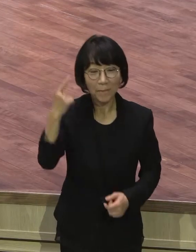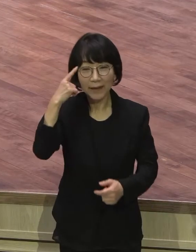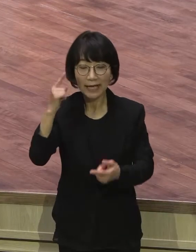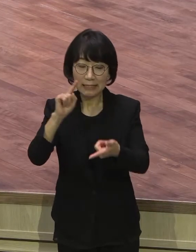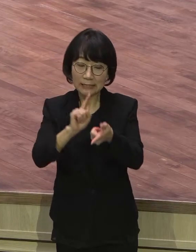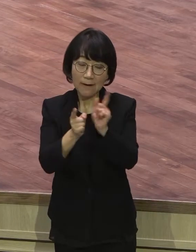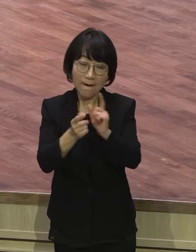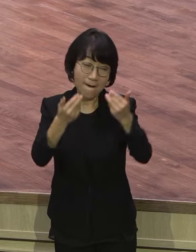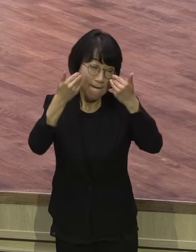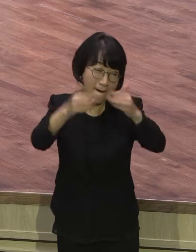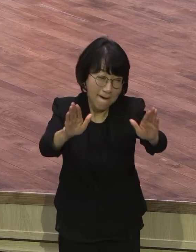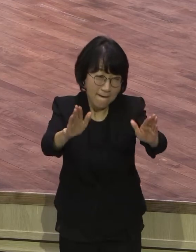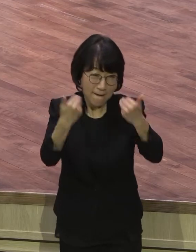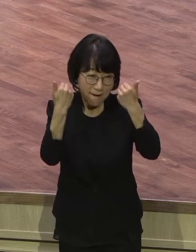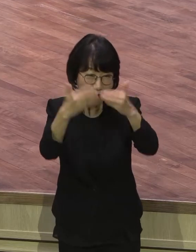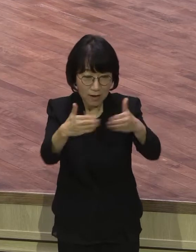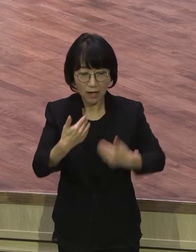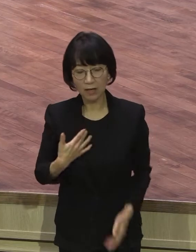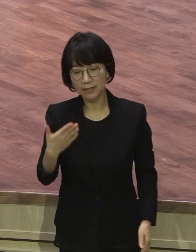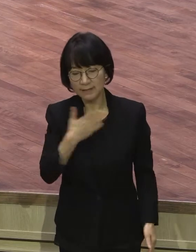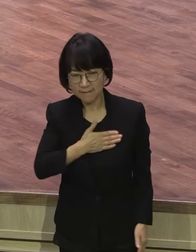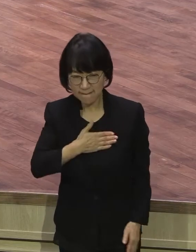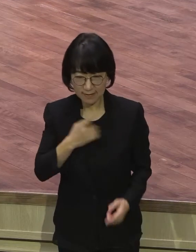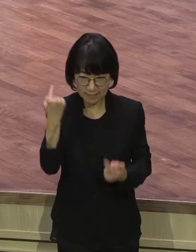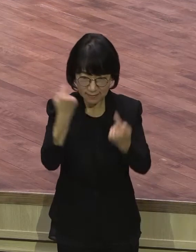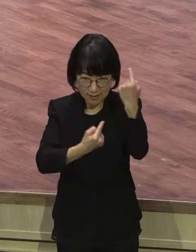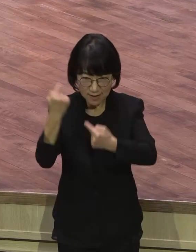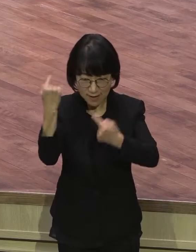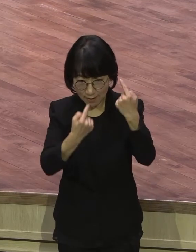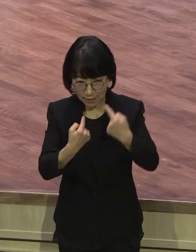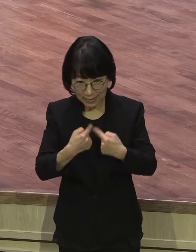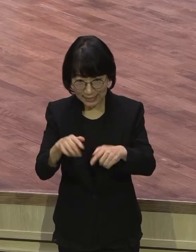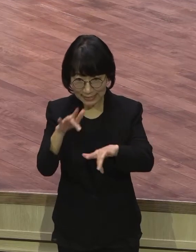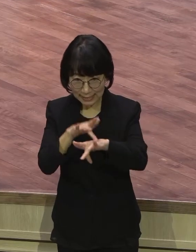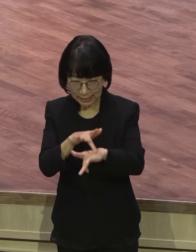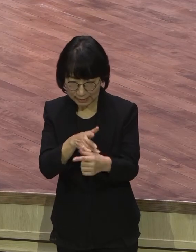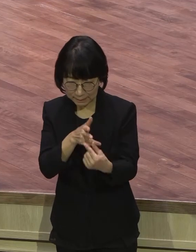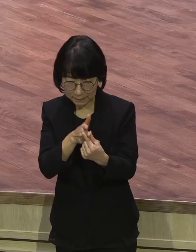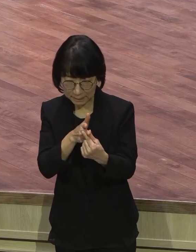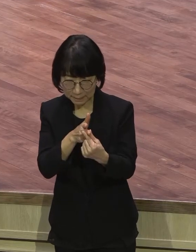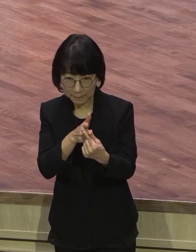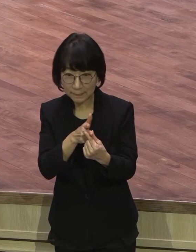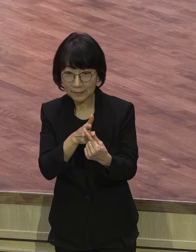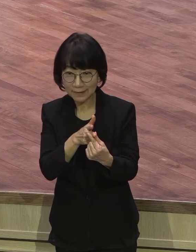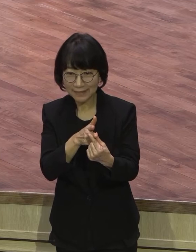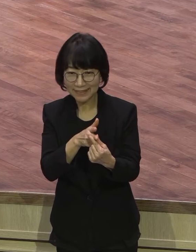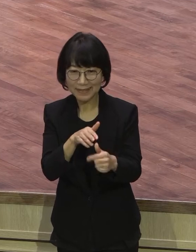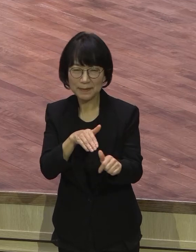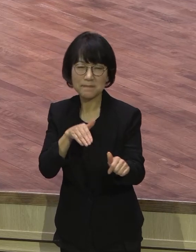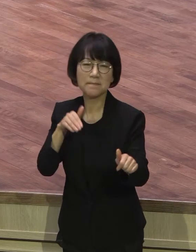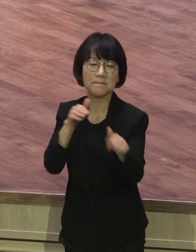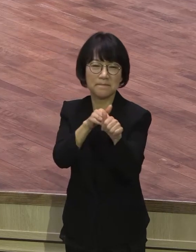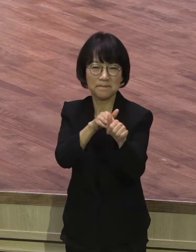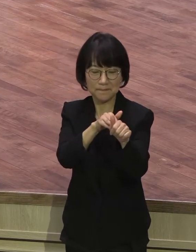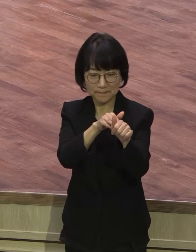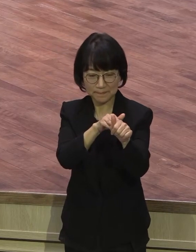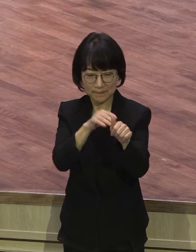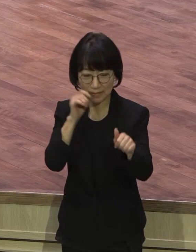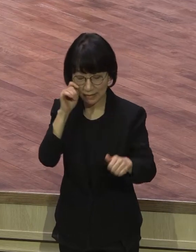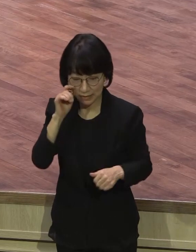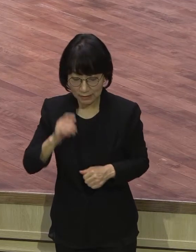받고 사람과 눈에 보이는 사람이 눈에 보이는 시험을 받지 안 보이는 시험이 옵니까? 전부 다